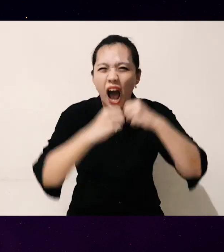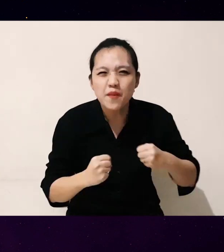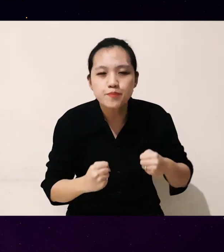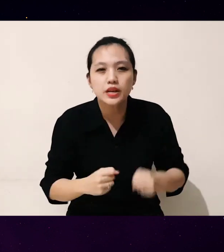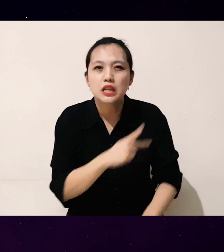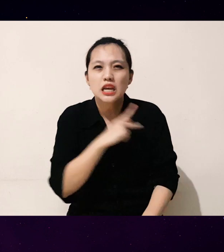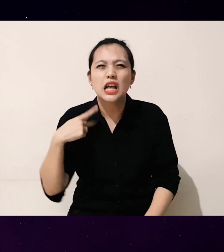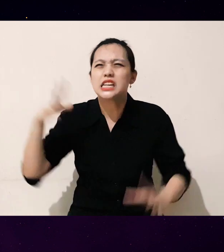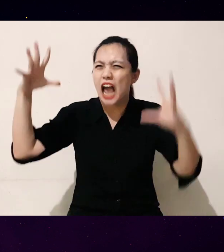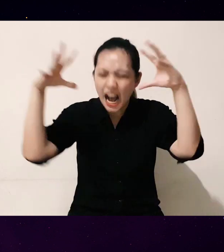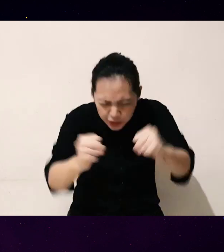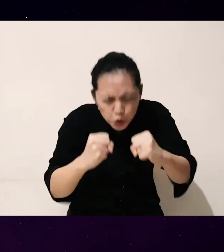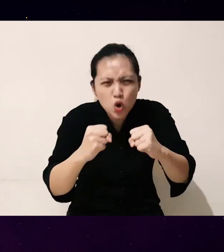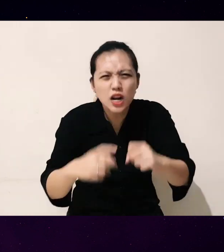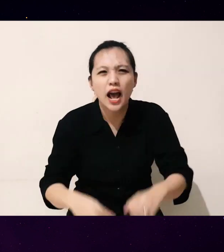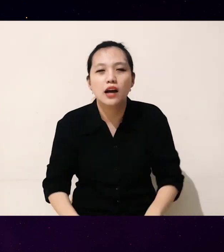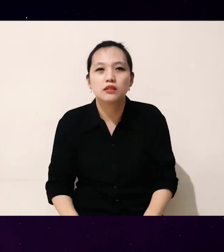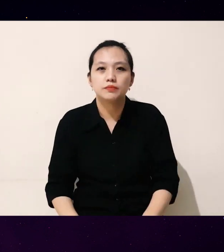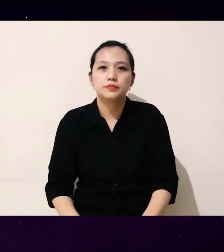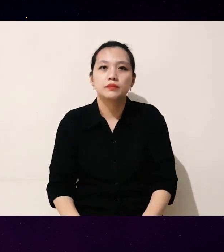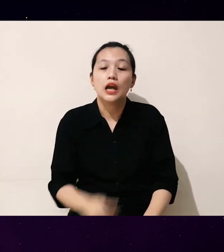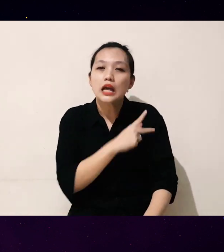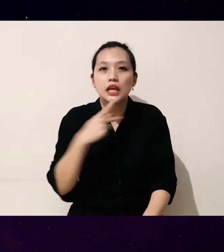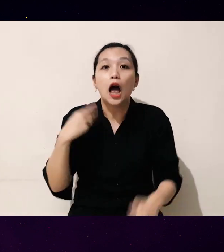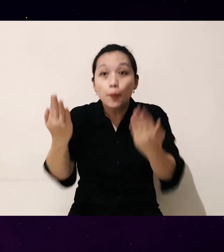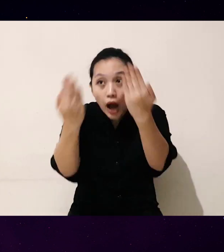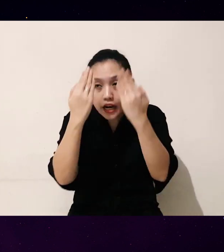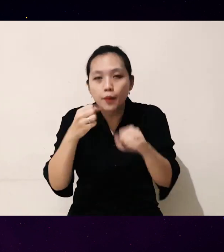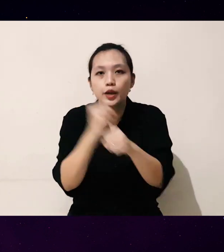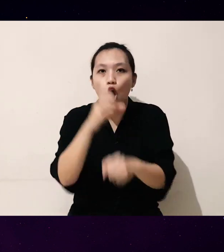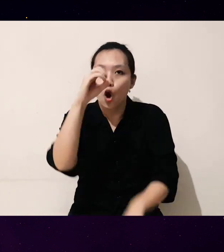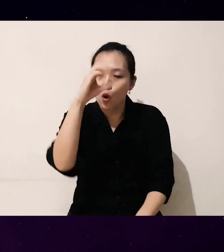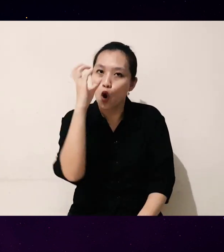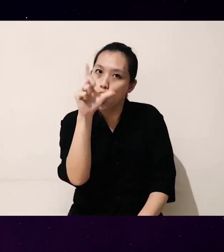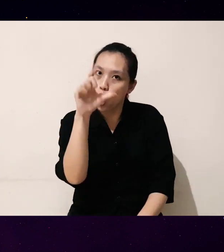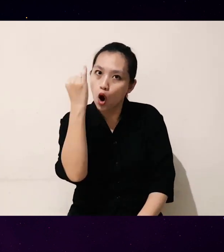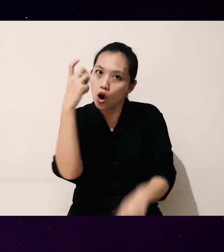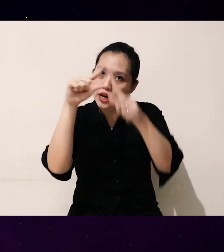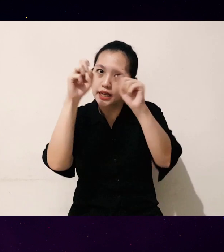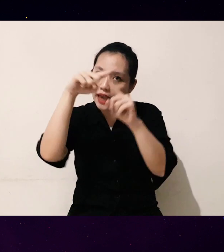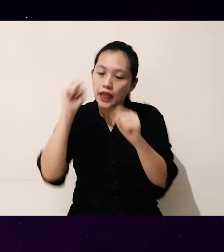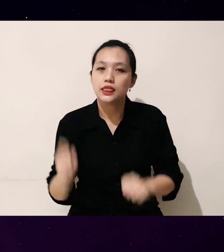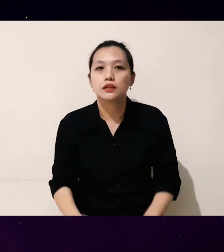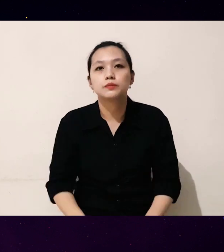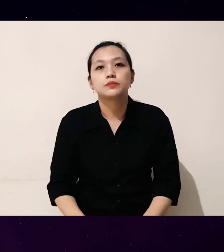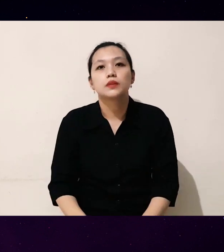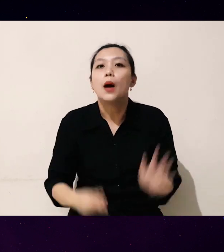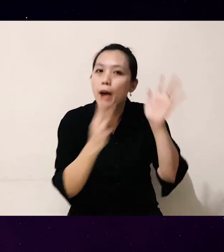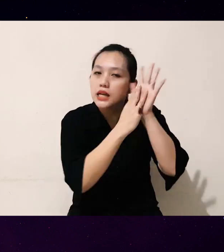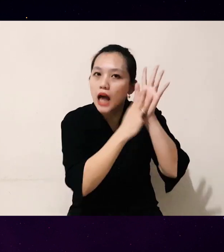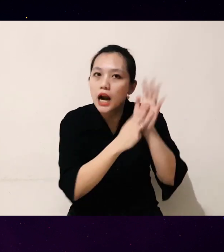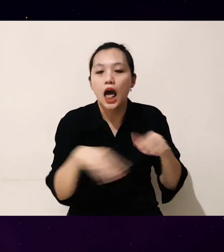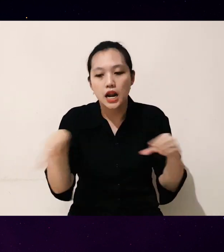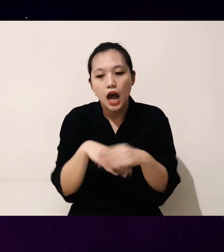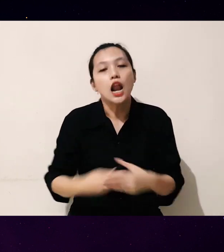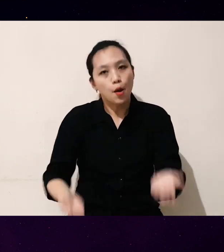punyai dirampas dan kita dibinasakan. Kita akan menghadapi Goliat dalam kehidupan kita. Tidak ada